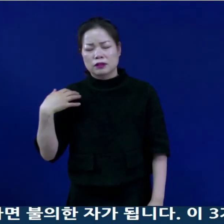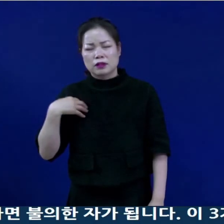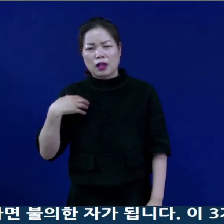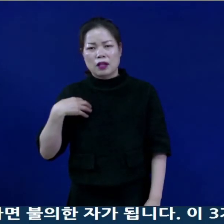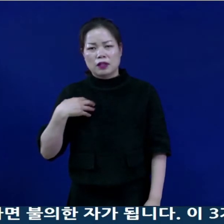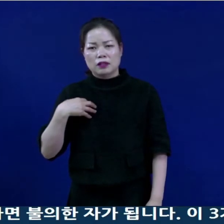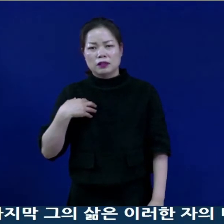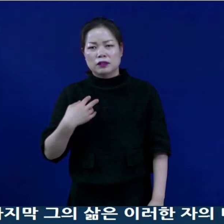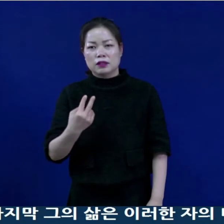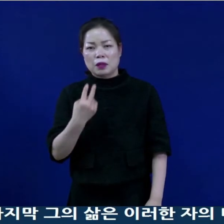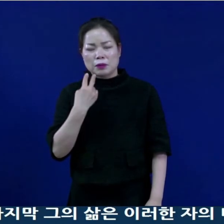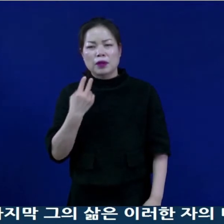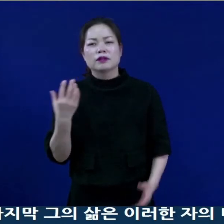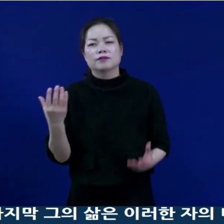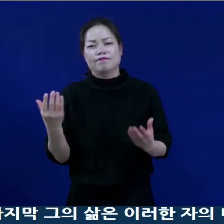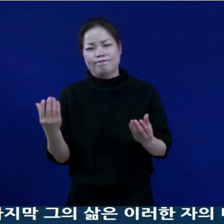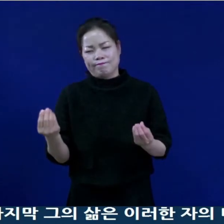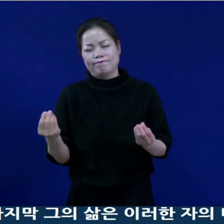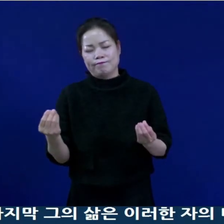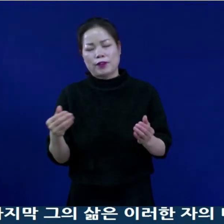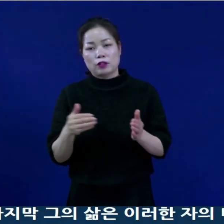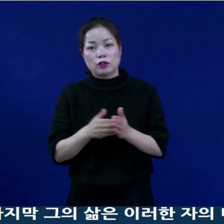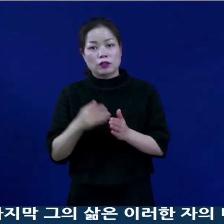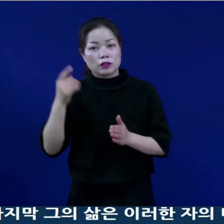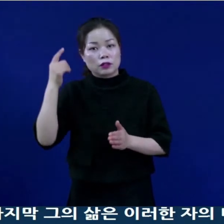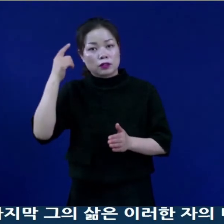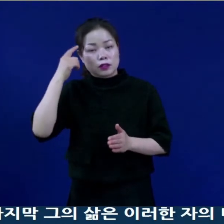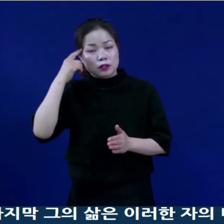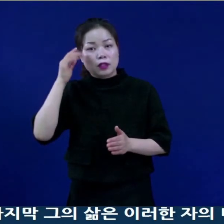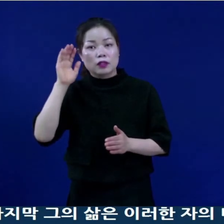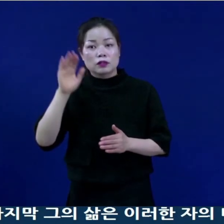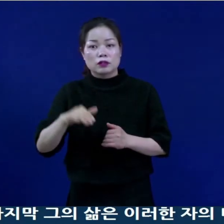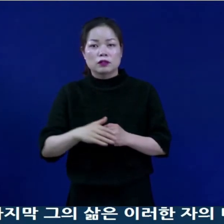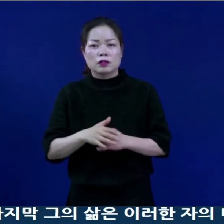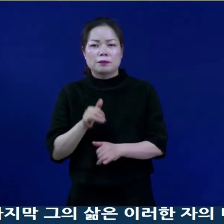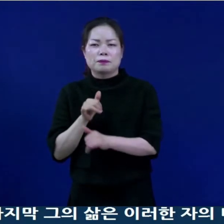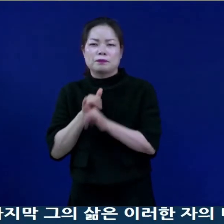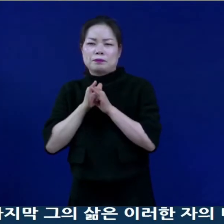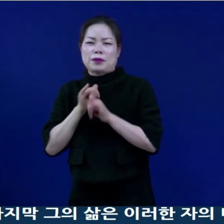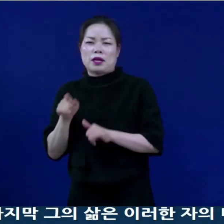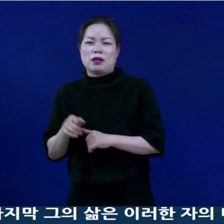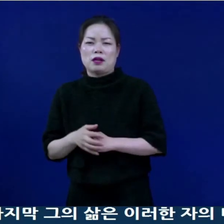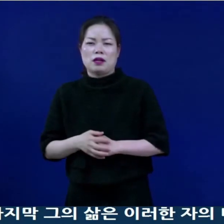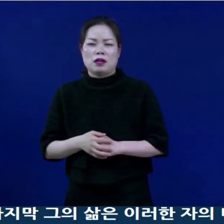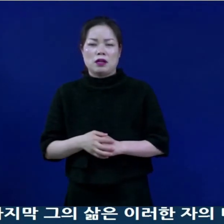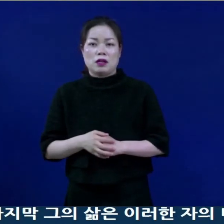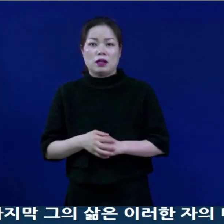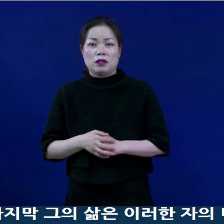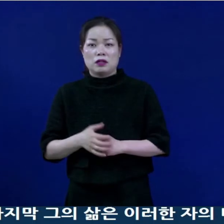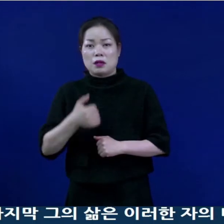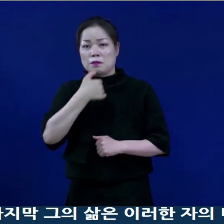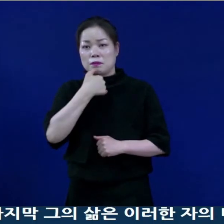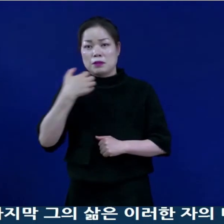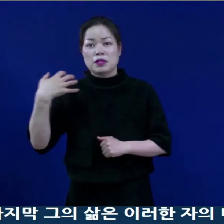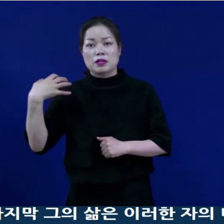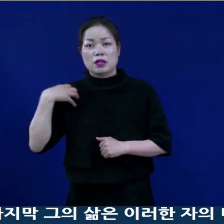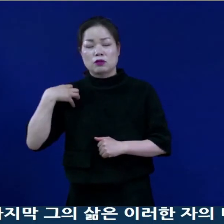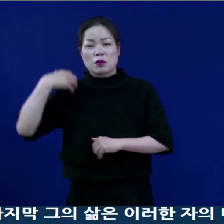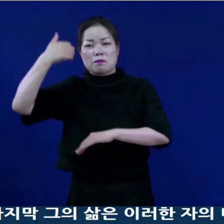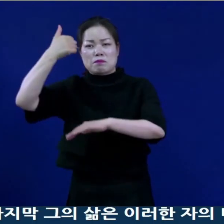정치 생명이 끝났구나 라고 비관한 나머지 그는 자살합니다. 이것이 빌라도의